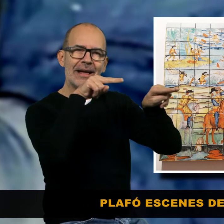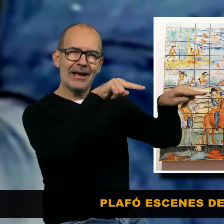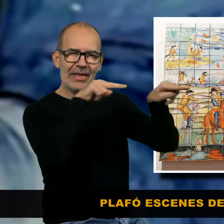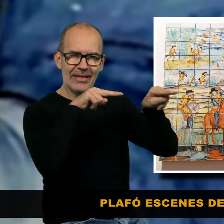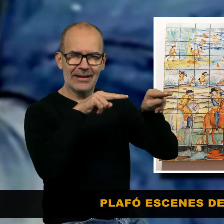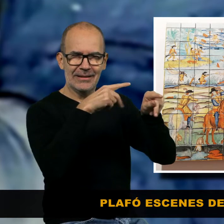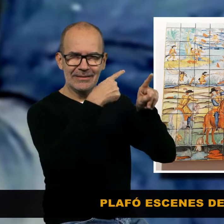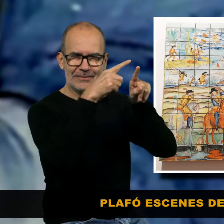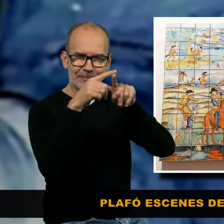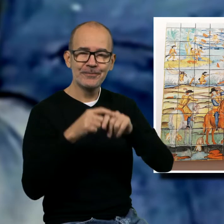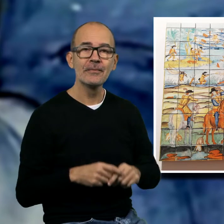Plafó, escenes de cacera.